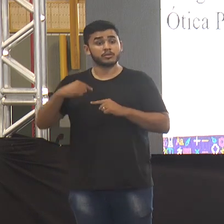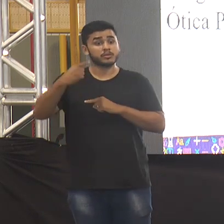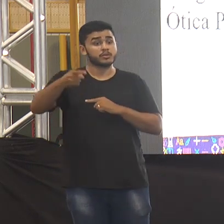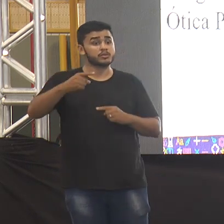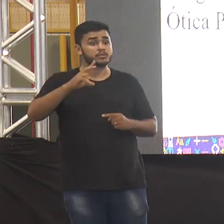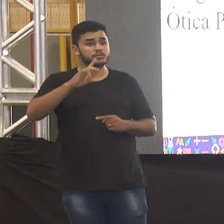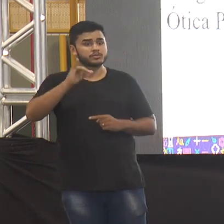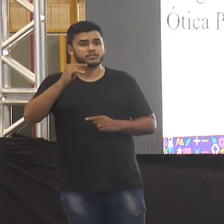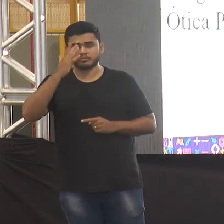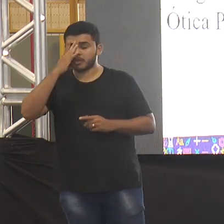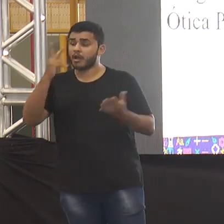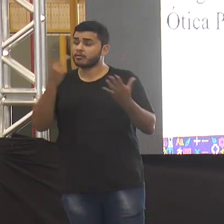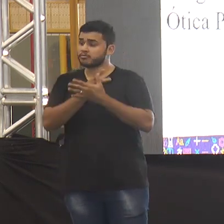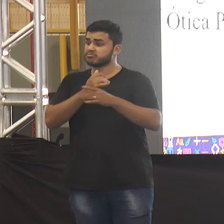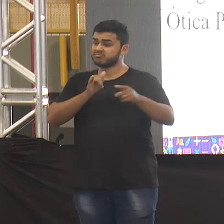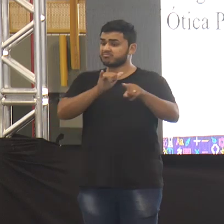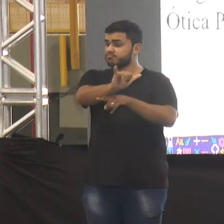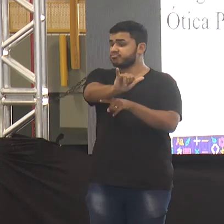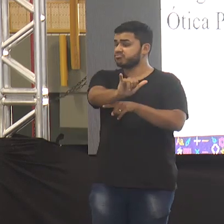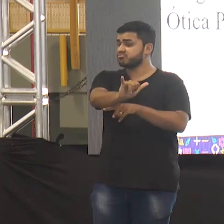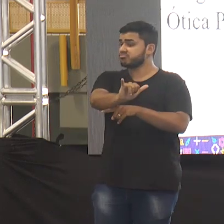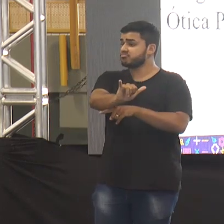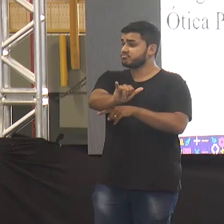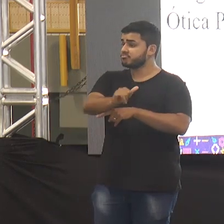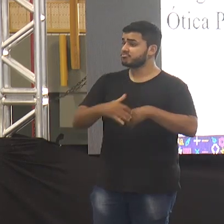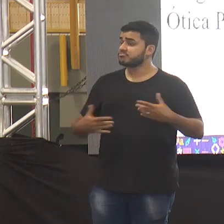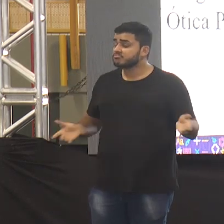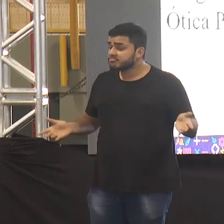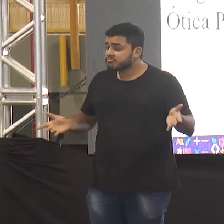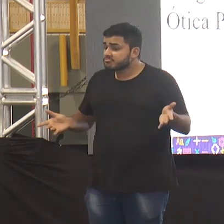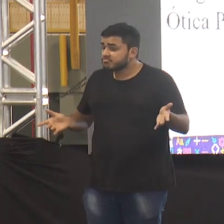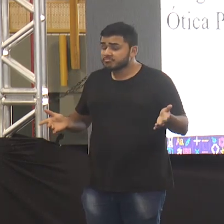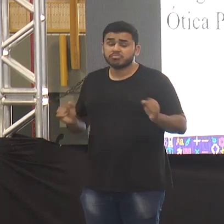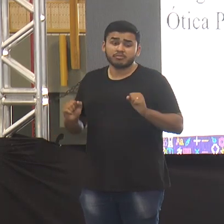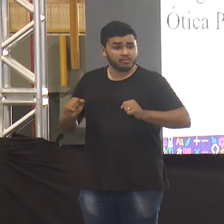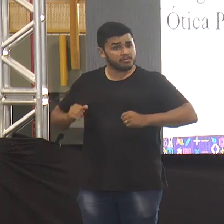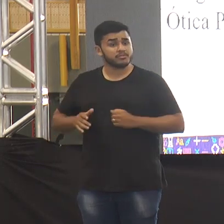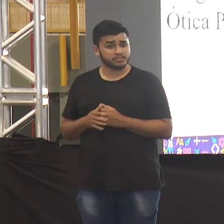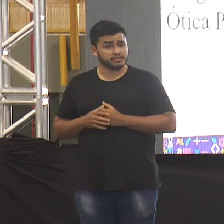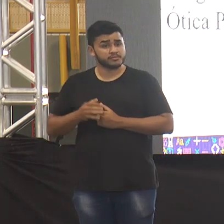outro dia fazer uma tremenda sacanagem. Não é não?